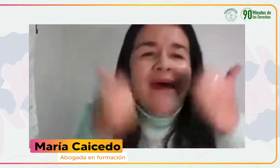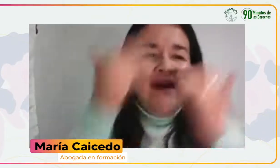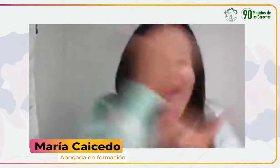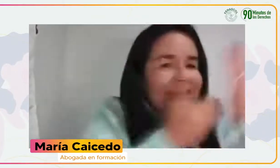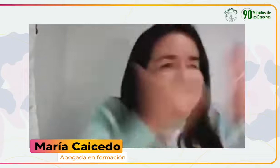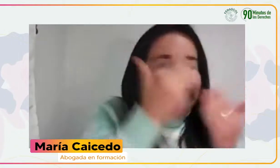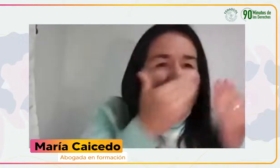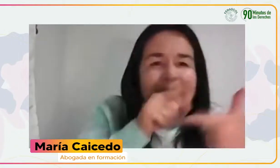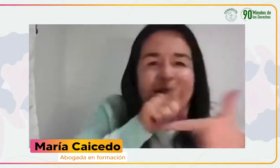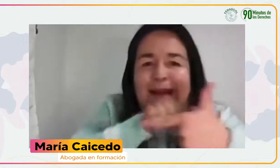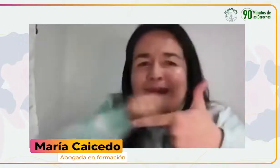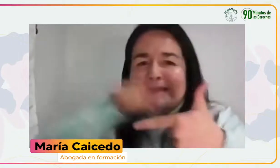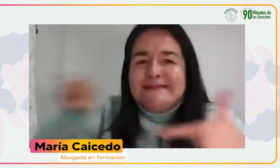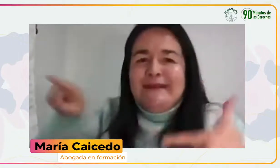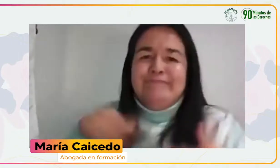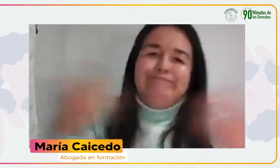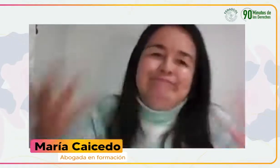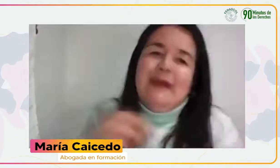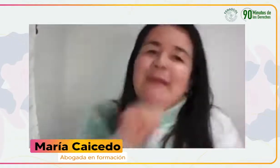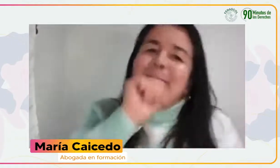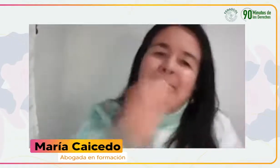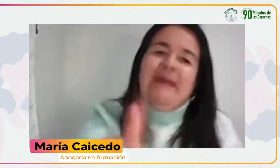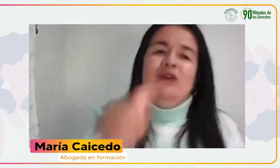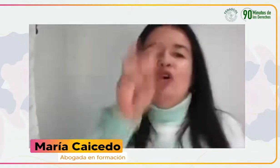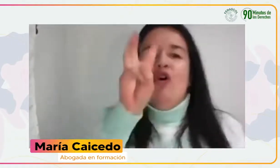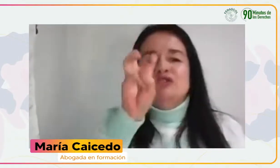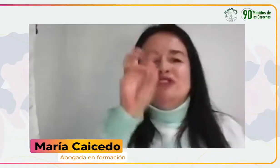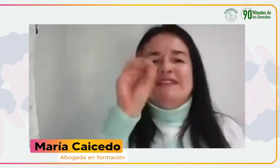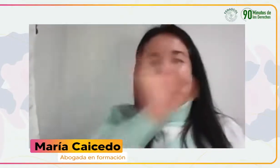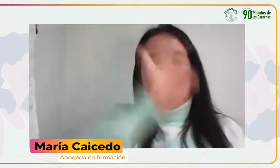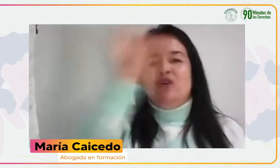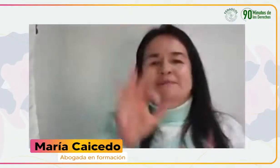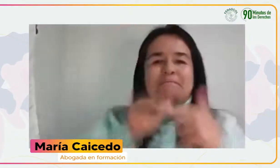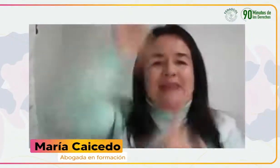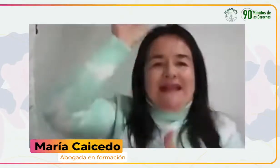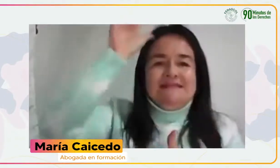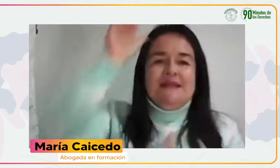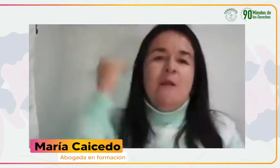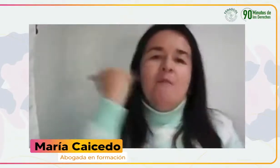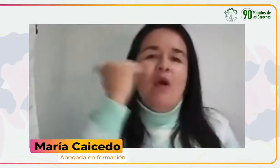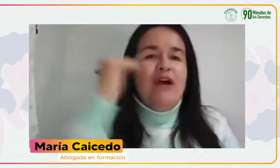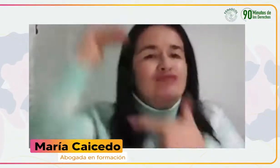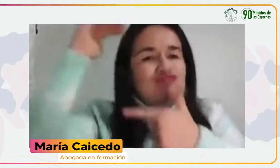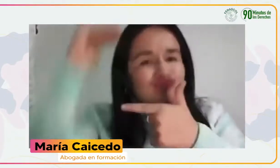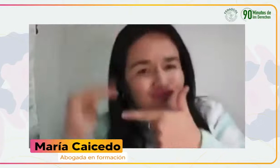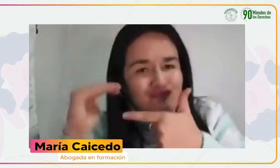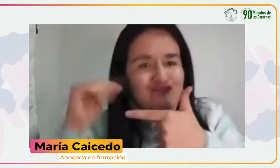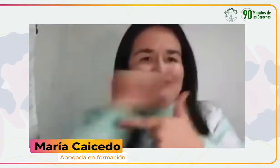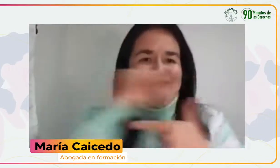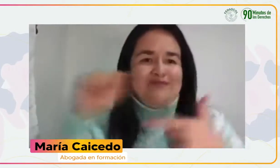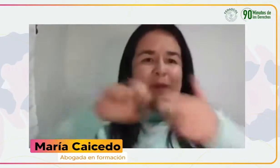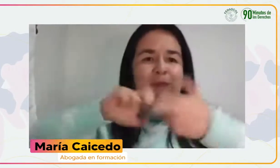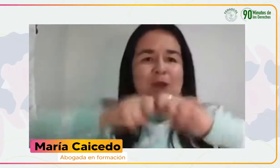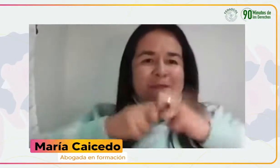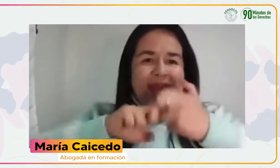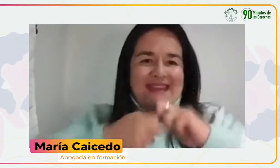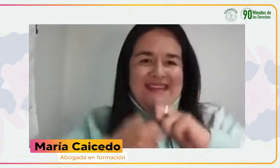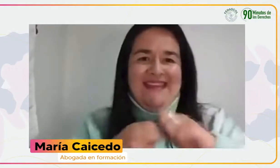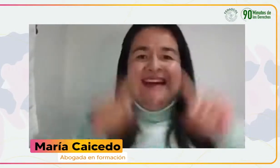un cambio total. Se ha venido analizando y si nos ponemos a revisar, como les mencionaba, el 80%